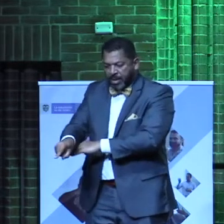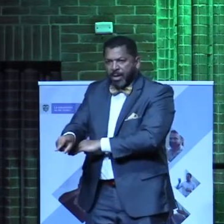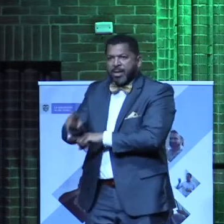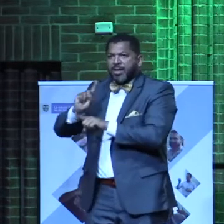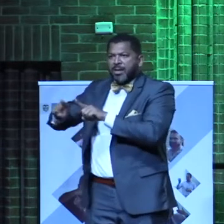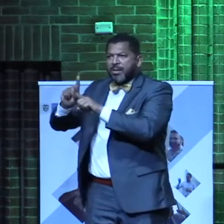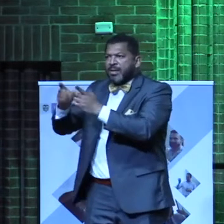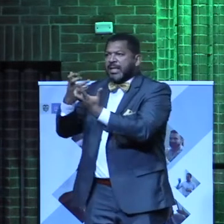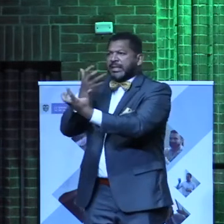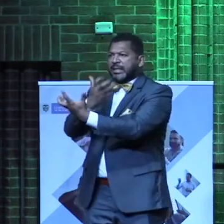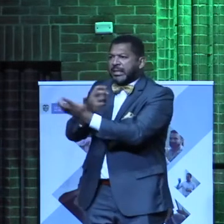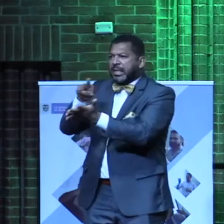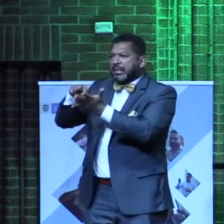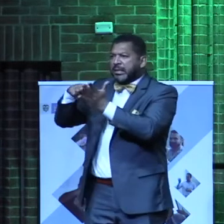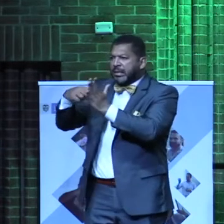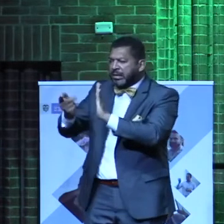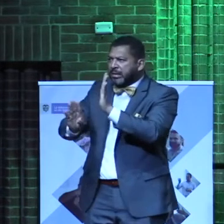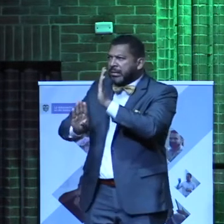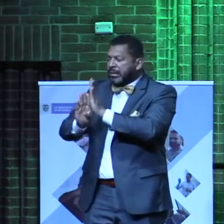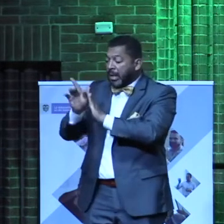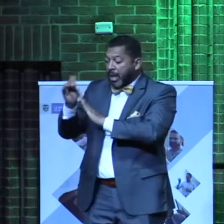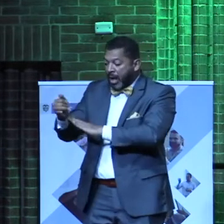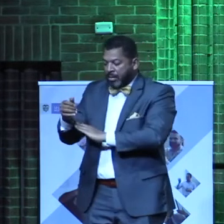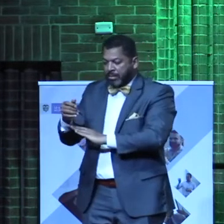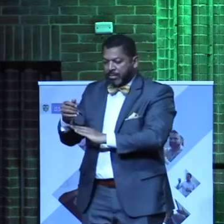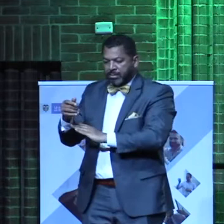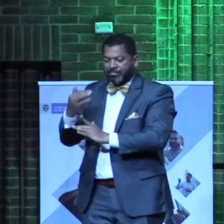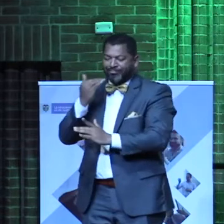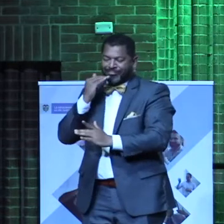para la ciencia, la tecnología, la innovación. Le hacemos